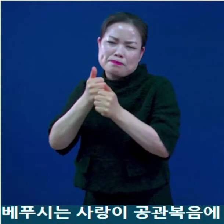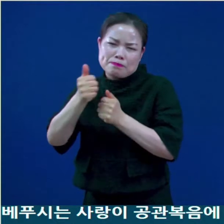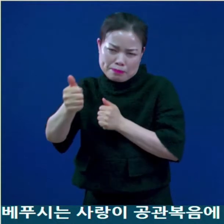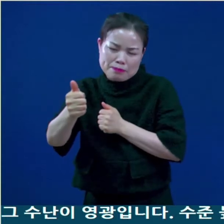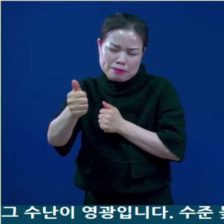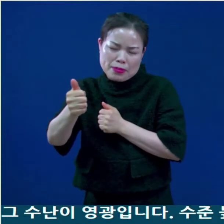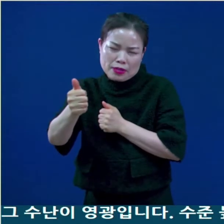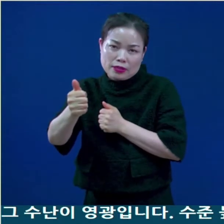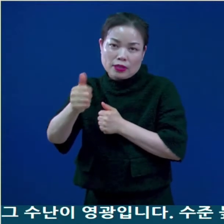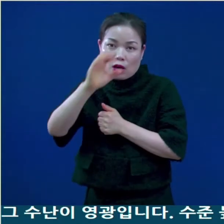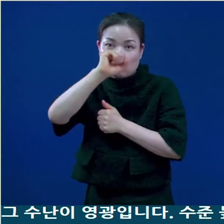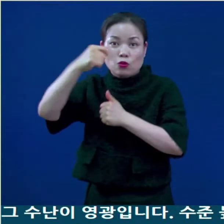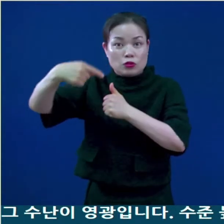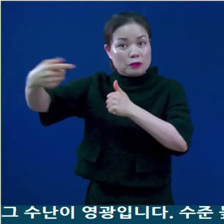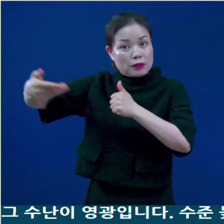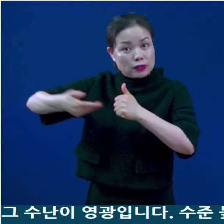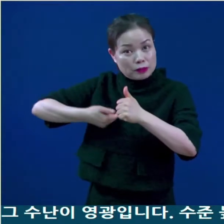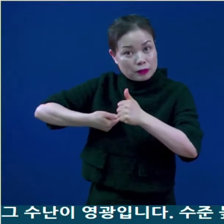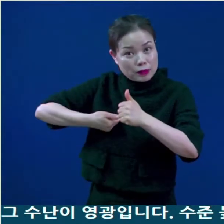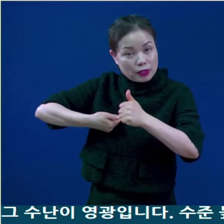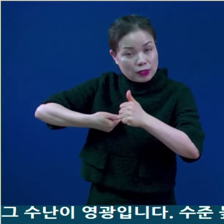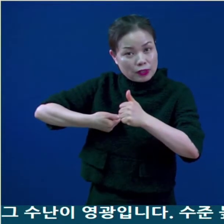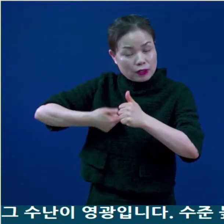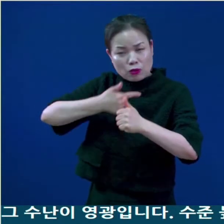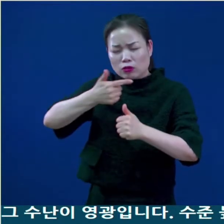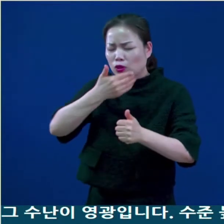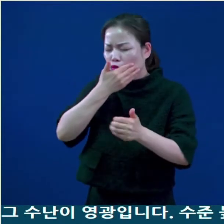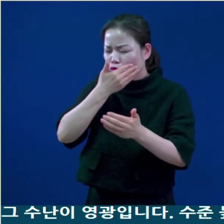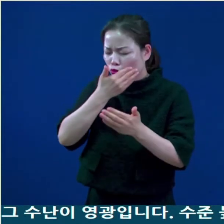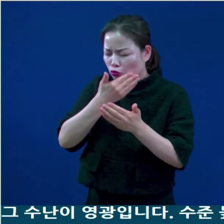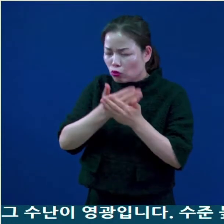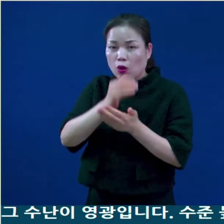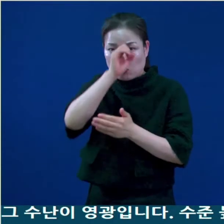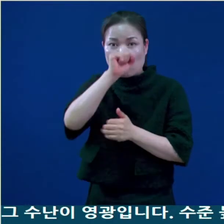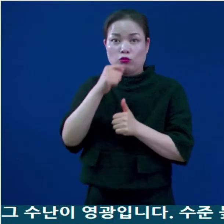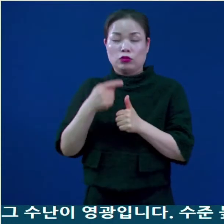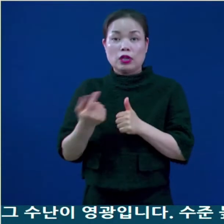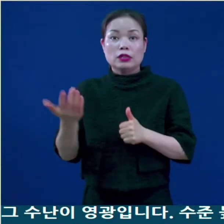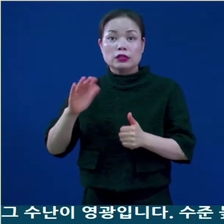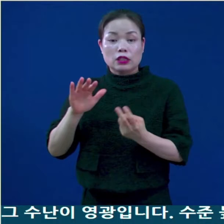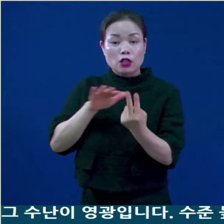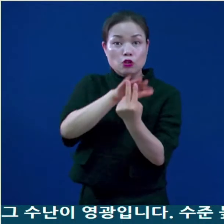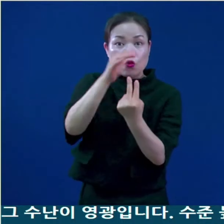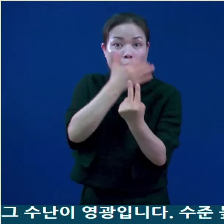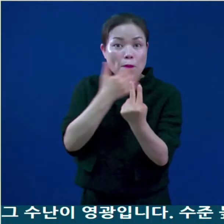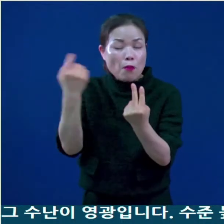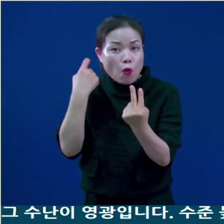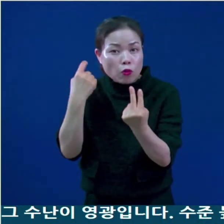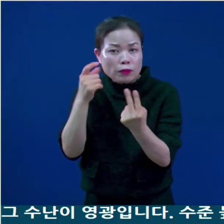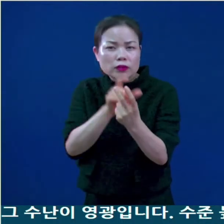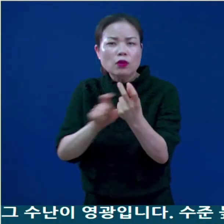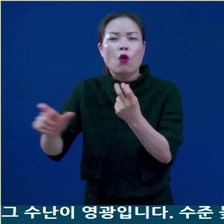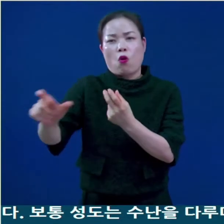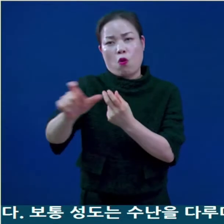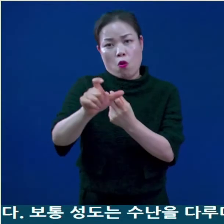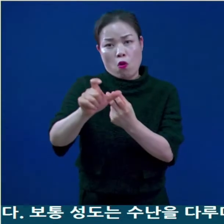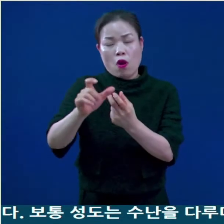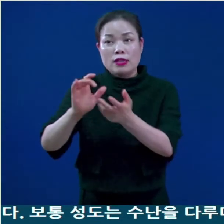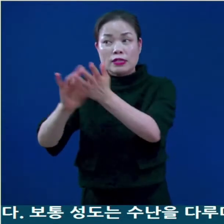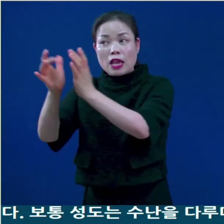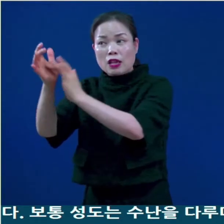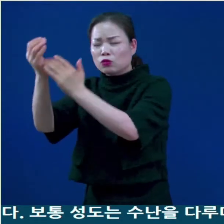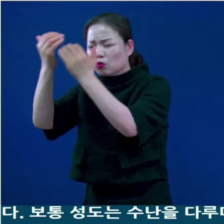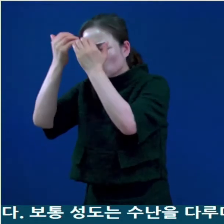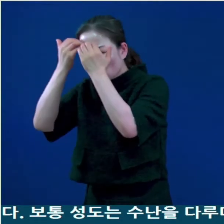된다, 이런 교훈을 받습니다. 굉장히 중요한 교훈이죠. 그런데 요한복음은 거기다 추가해서